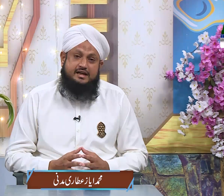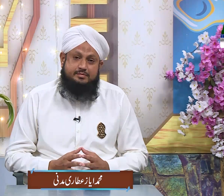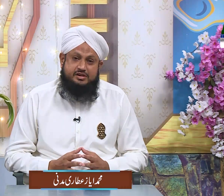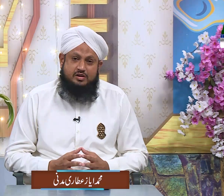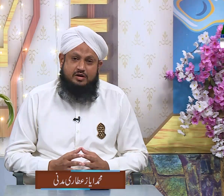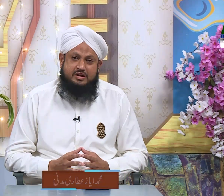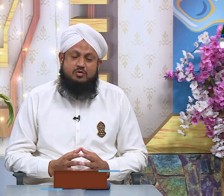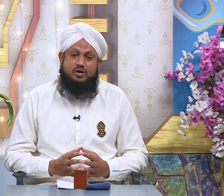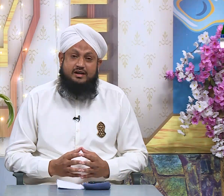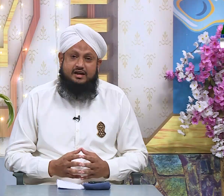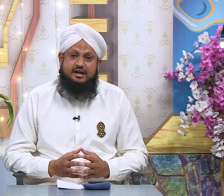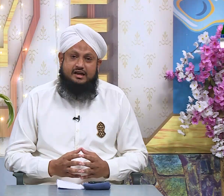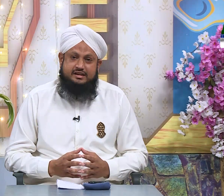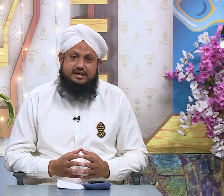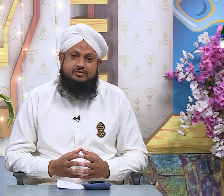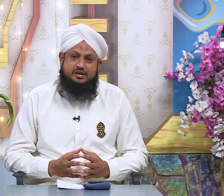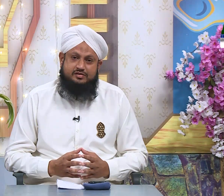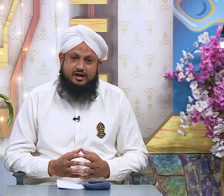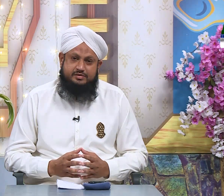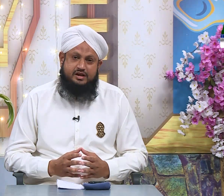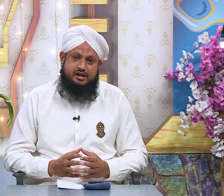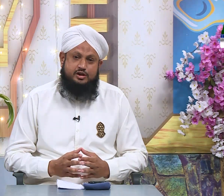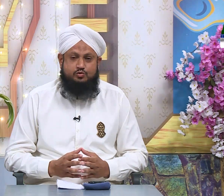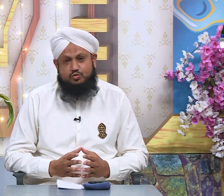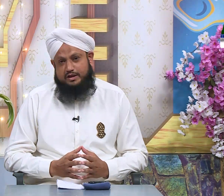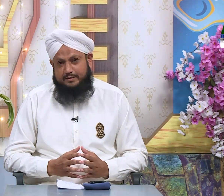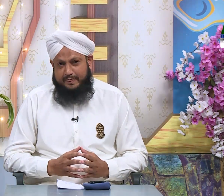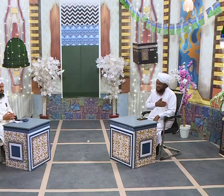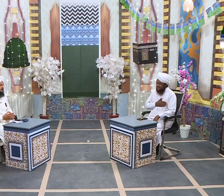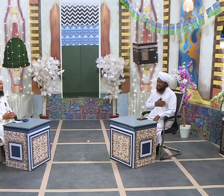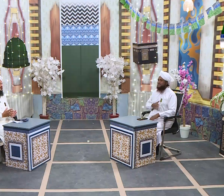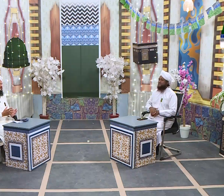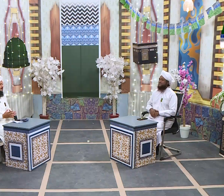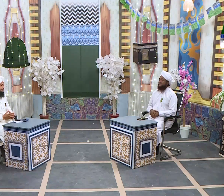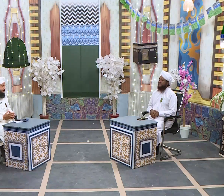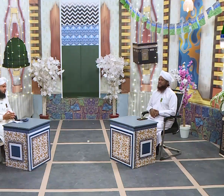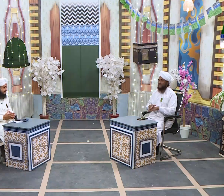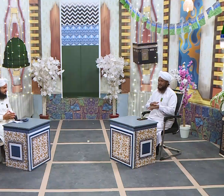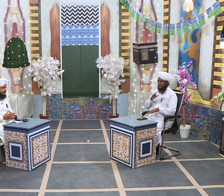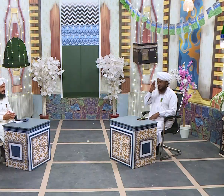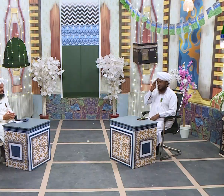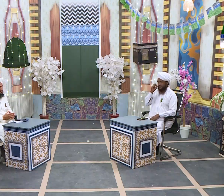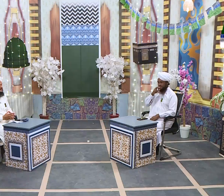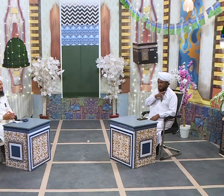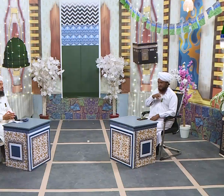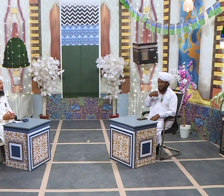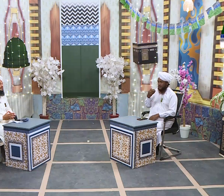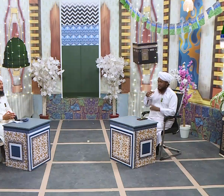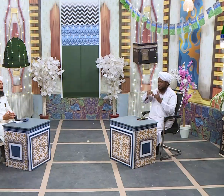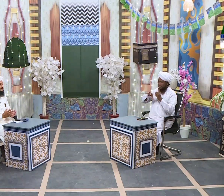نبی اللہ وعلی آلک واصحابک یا نور اللہ۔ محترم پیارے اسلامی بھائیوں اور مدنی چینل کے ناظرین، پروگرام ہے